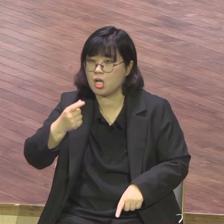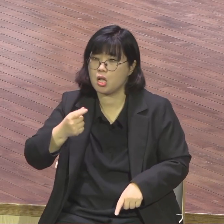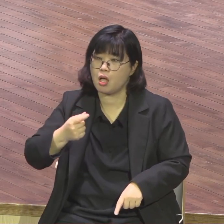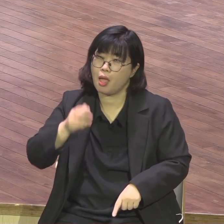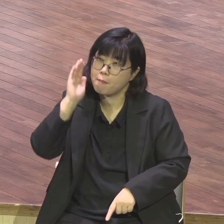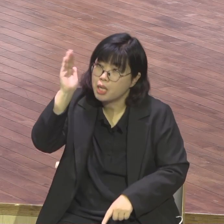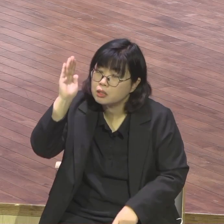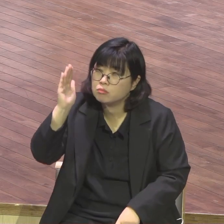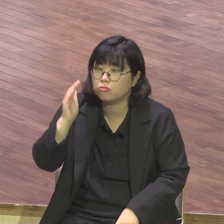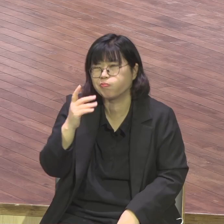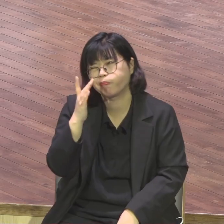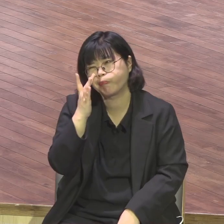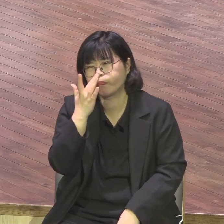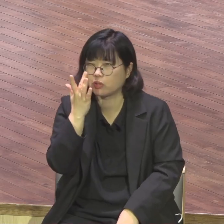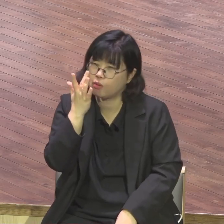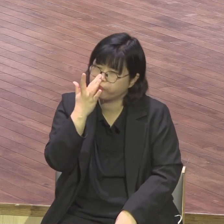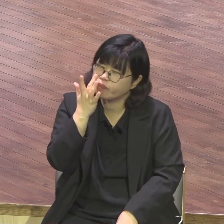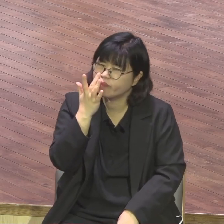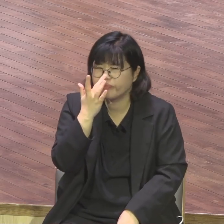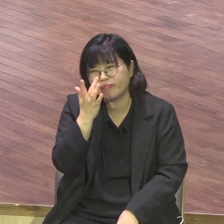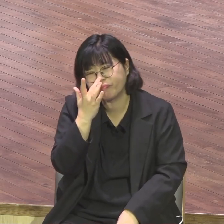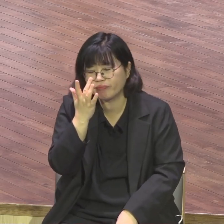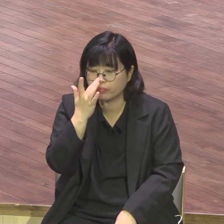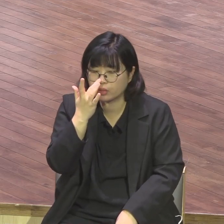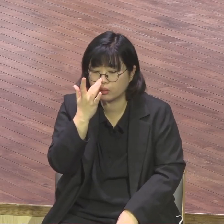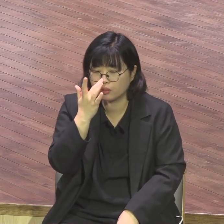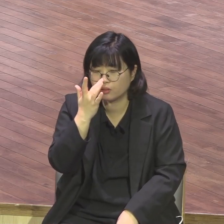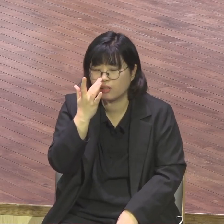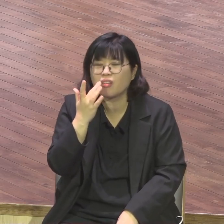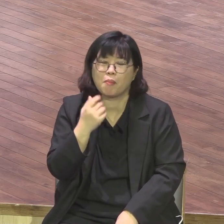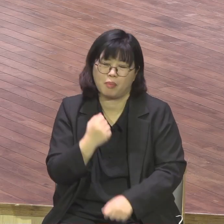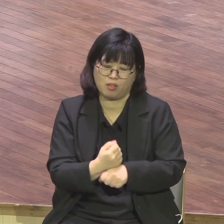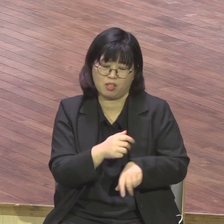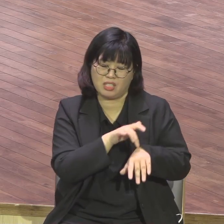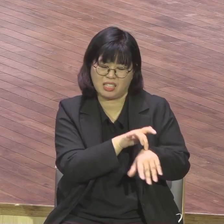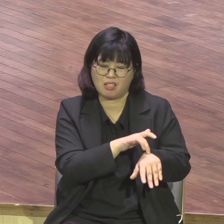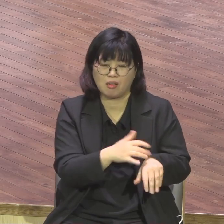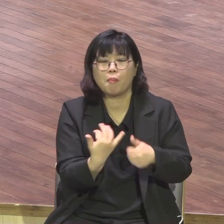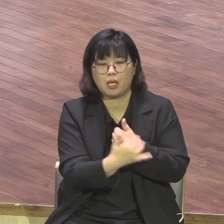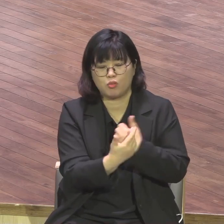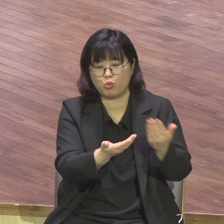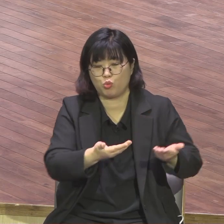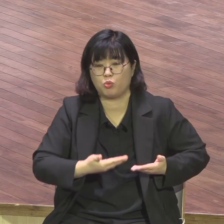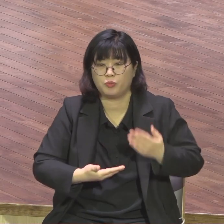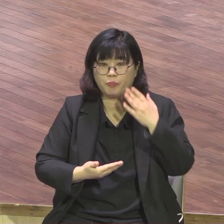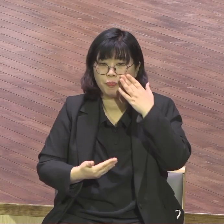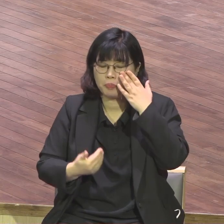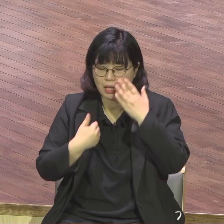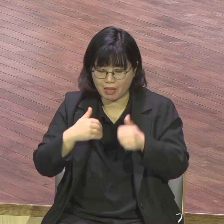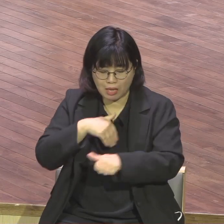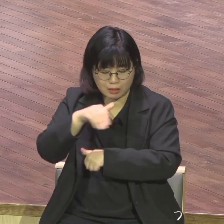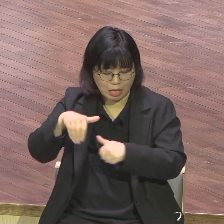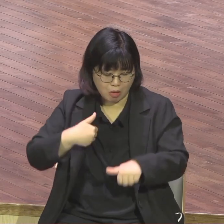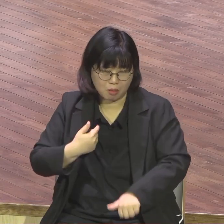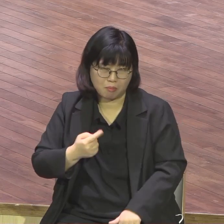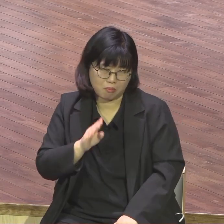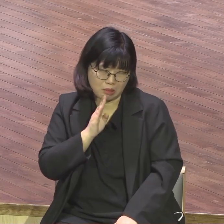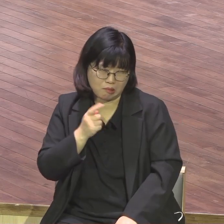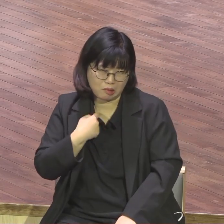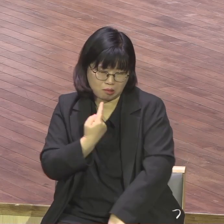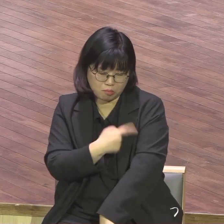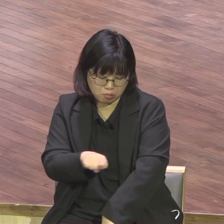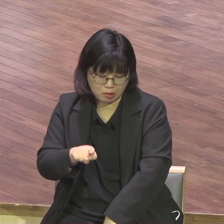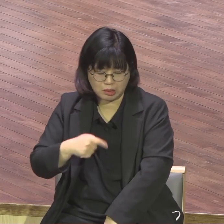영적 감각이 많이 무뎌지고 환경에 속아가 좌절감 속에 빠지도록.